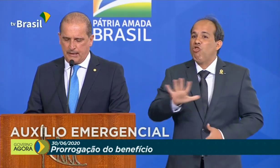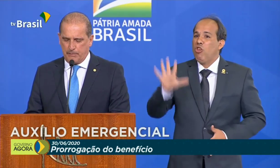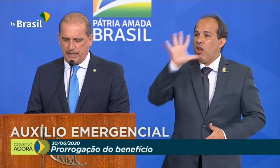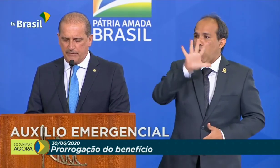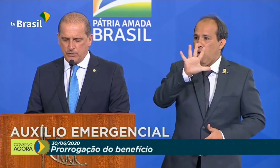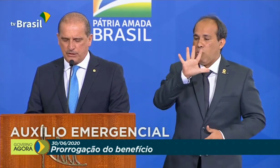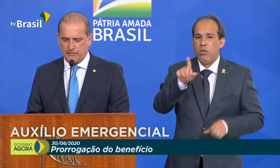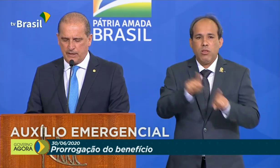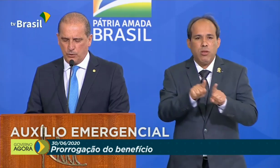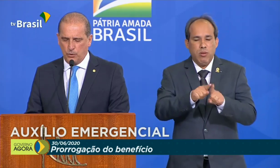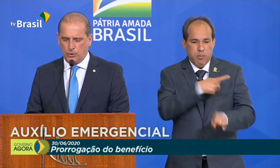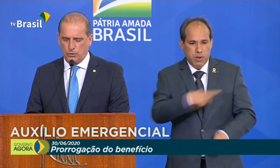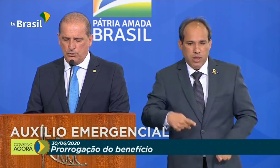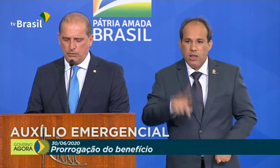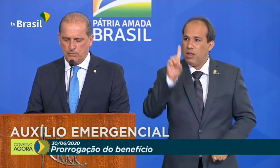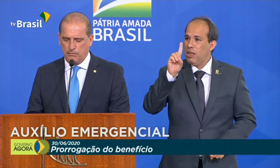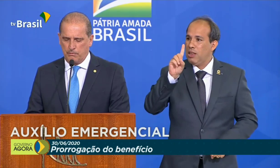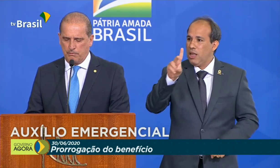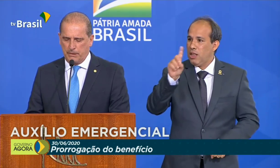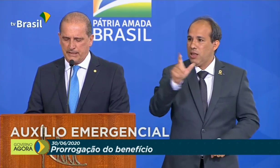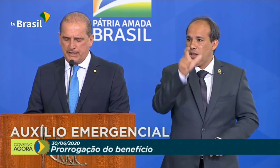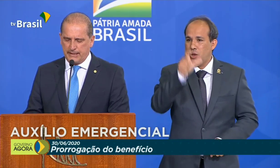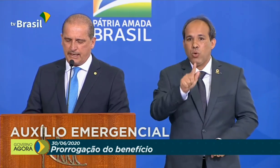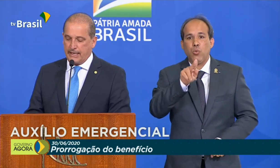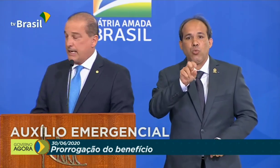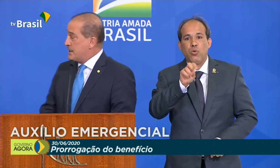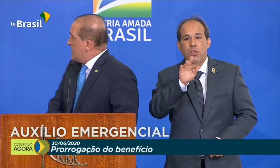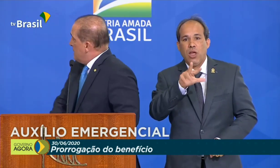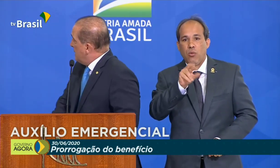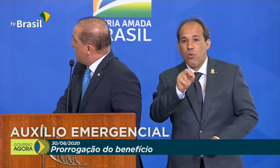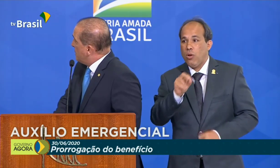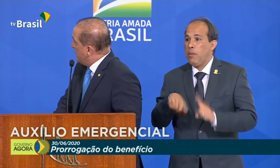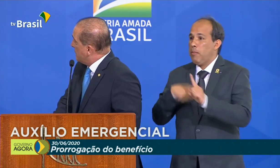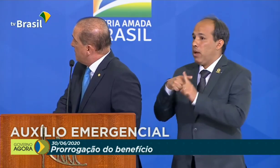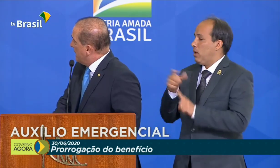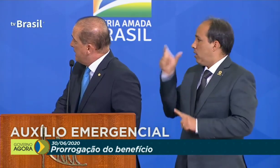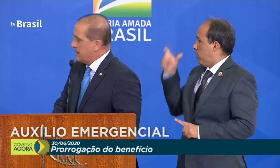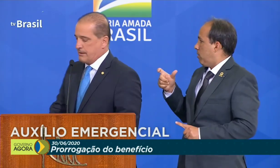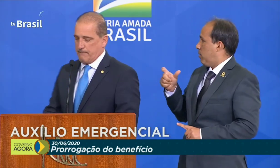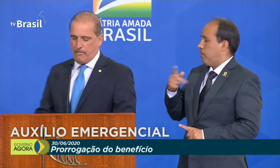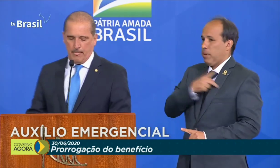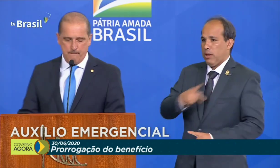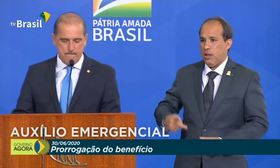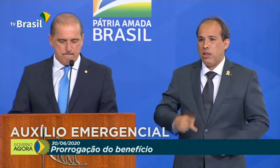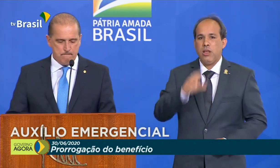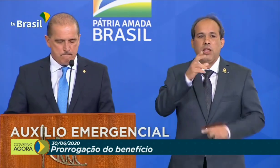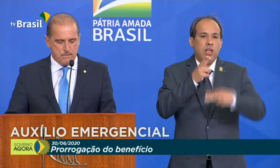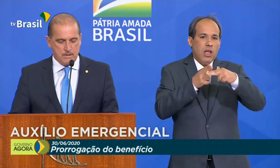presidente da Dataprev, Gustavo Canuto, presidente da Caixa, amigo Pedro Guimarães,